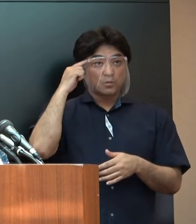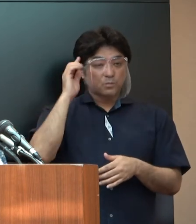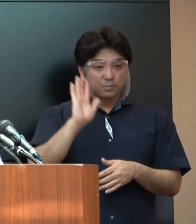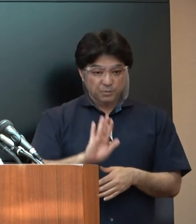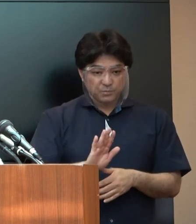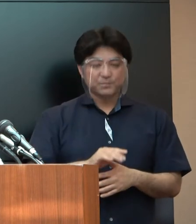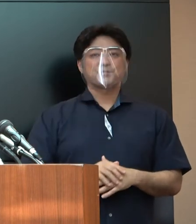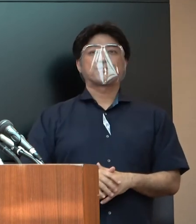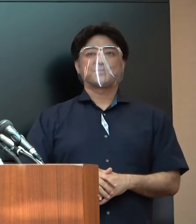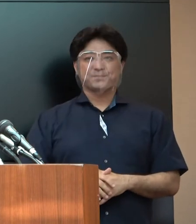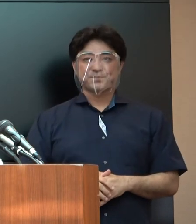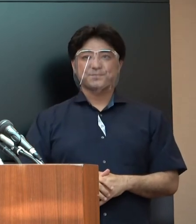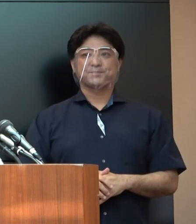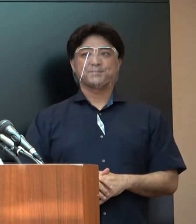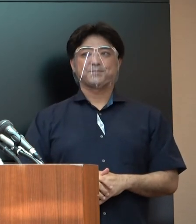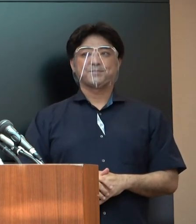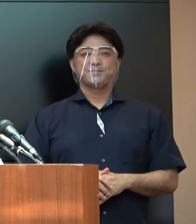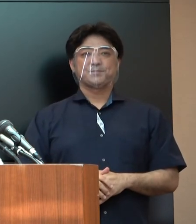ません、